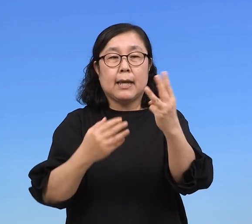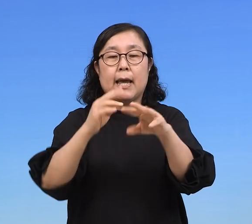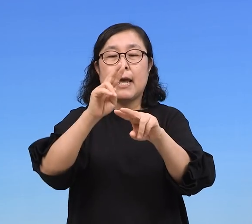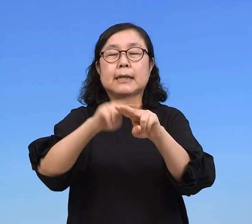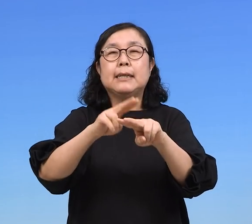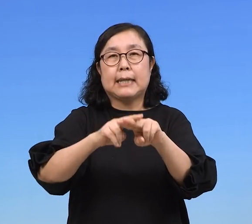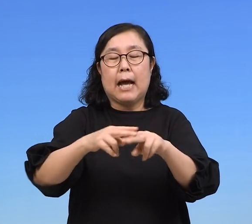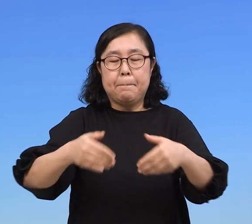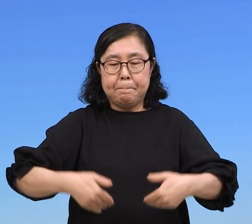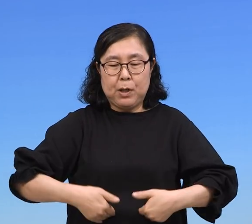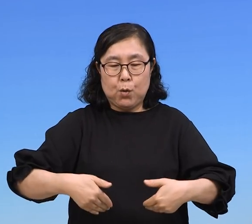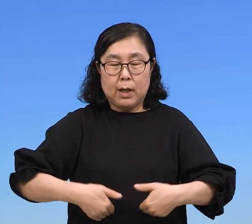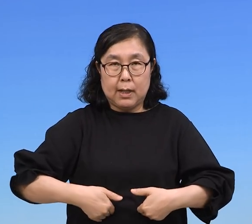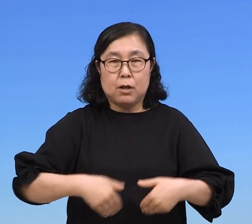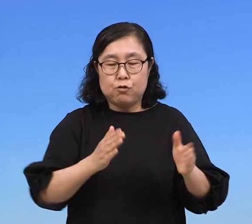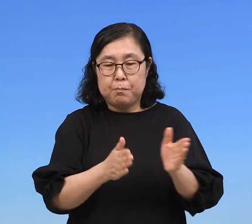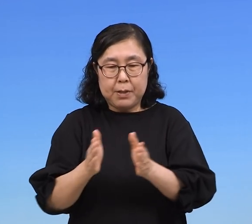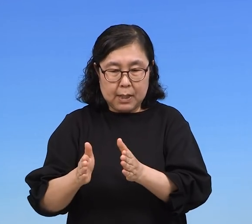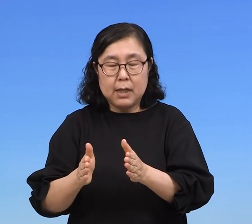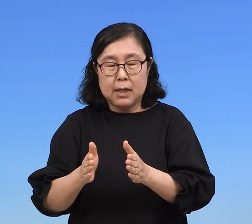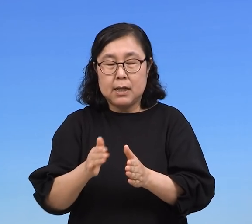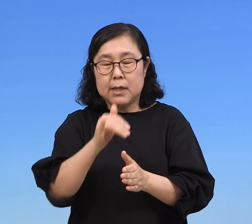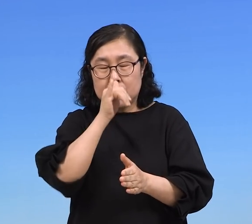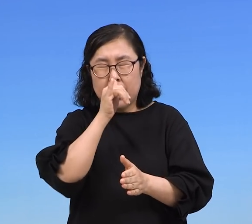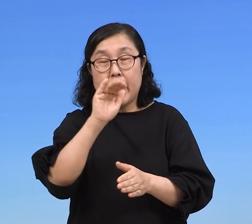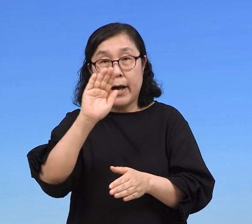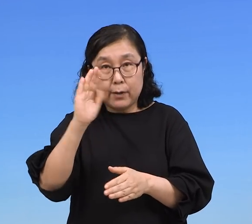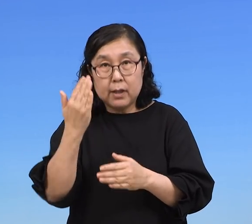오늘 여러분에게 정말 제가 호소하고 싶습니다.